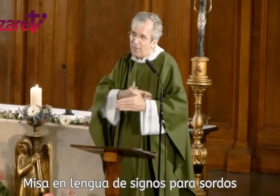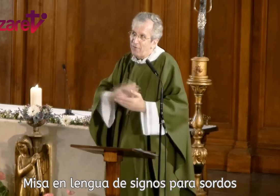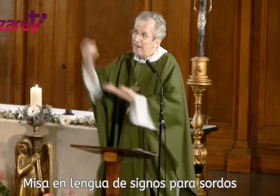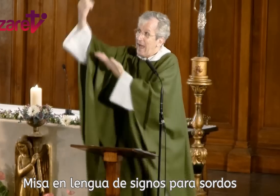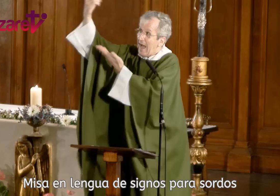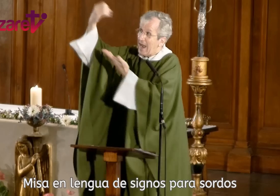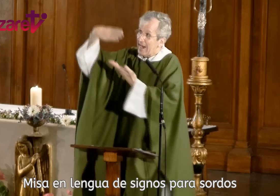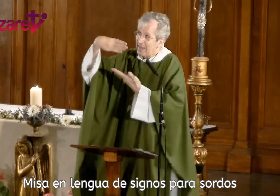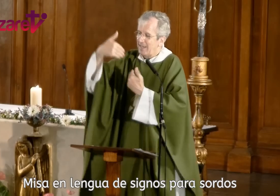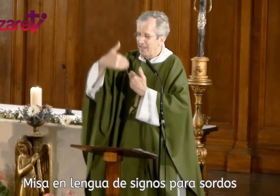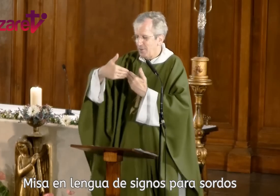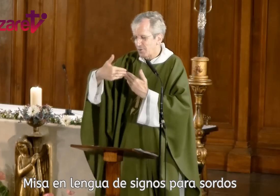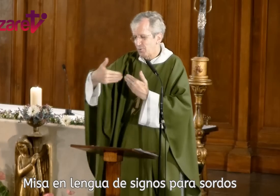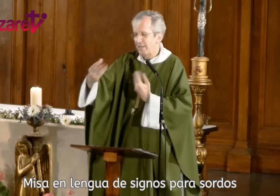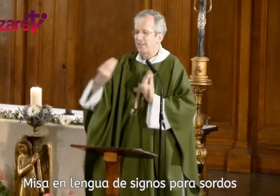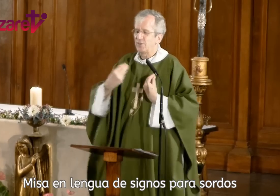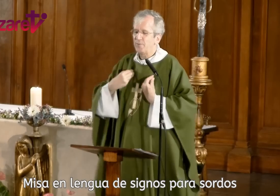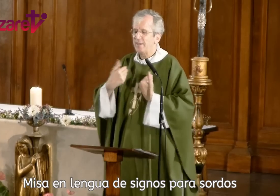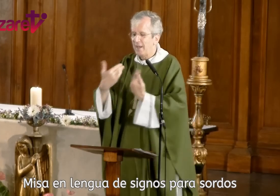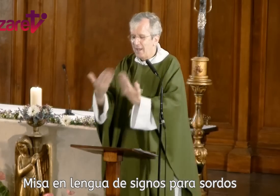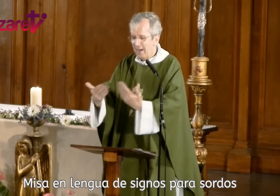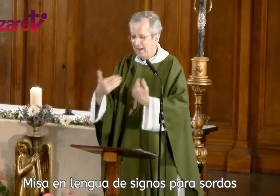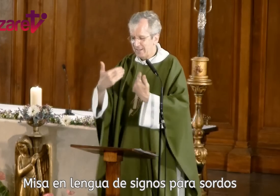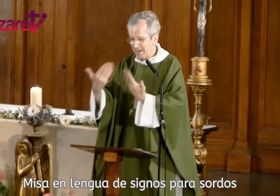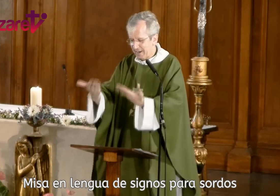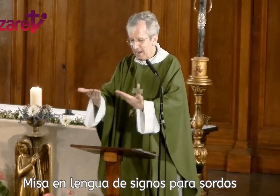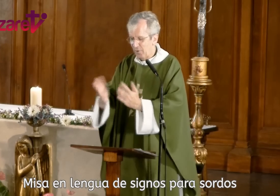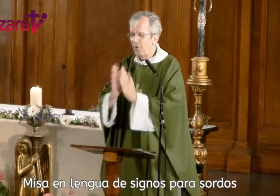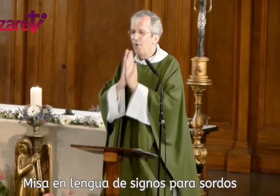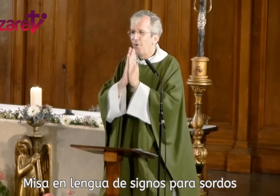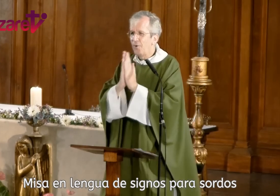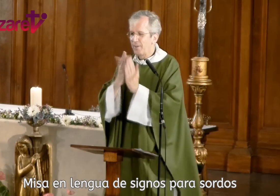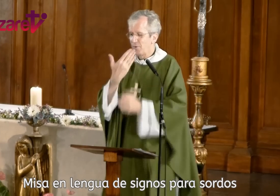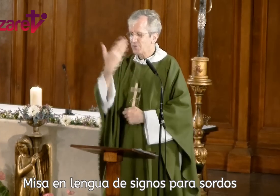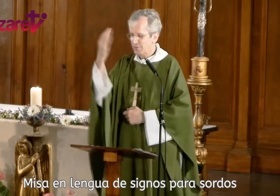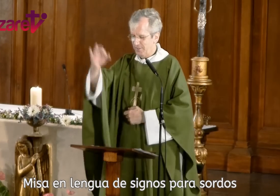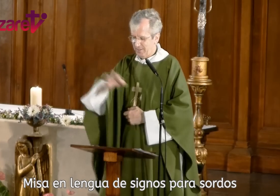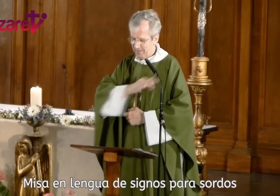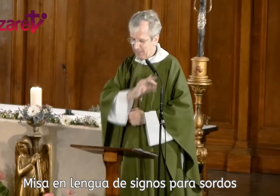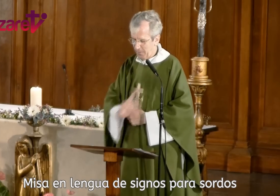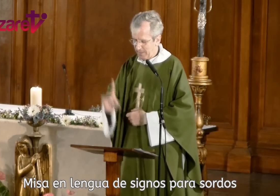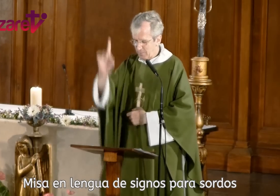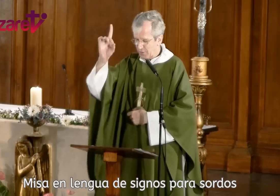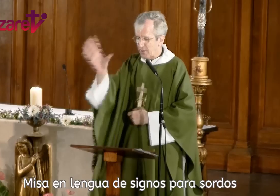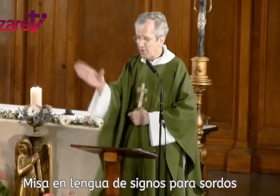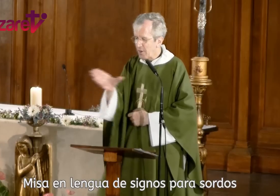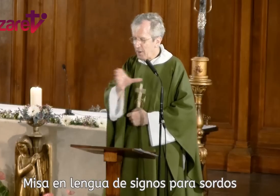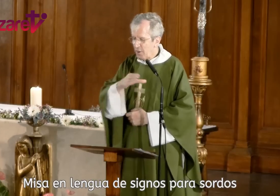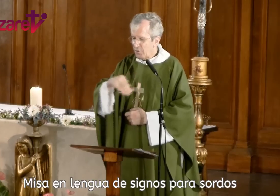corazón a la gracia que Dios durante su vida les regaló. Oremos. Te lo pedimos, Señor.